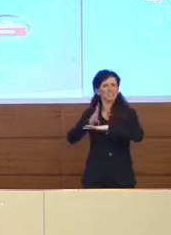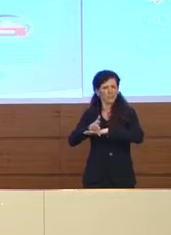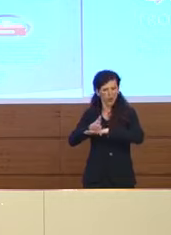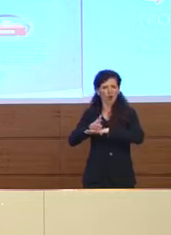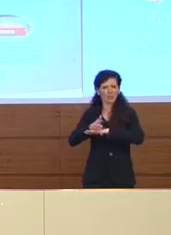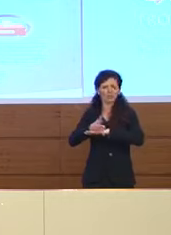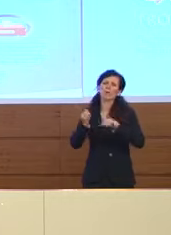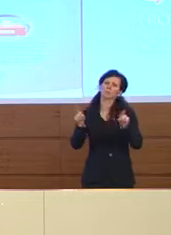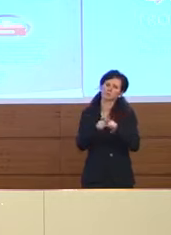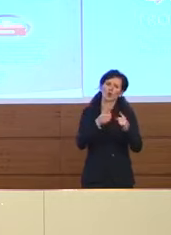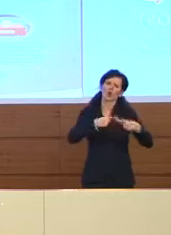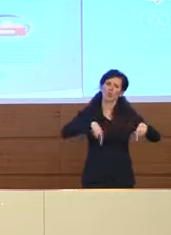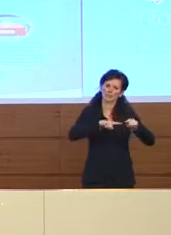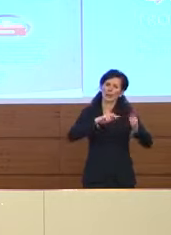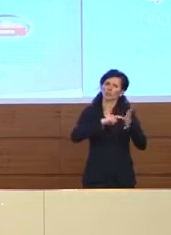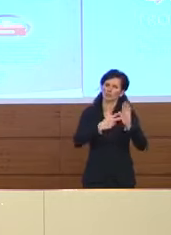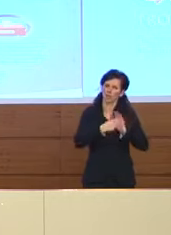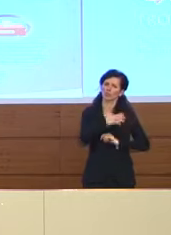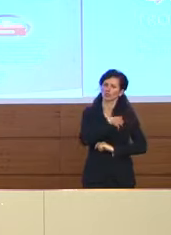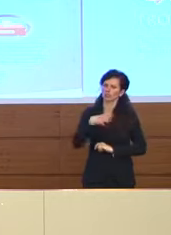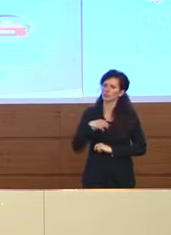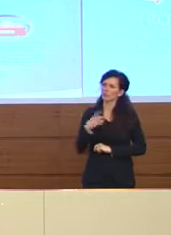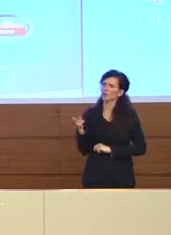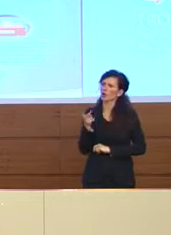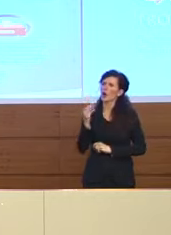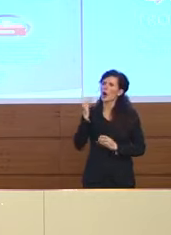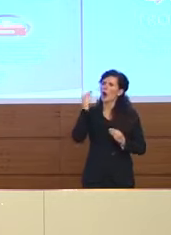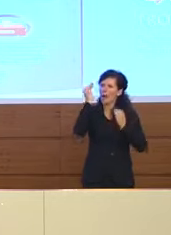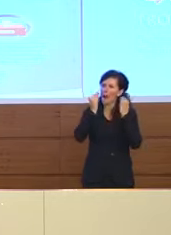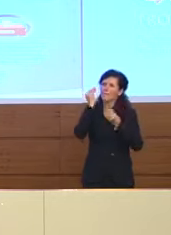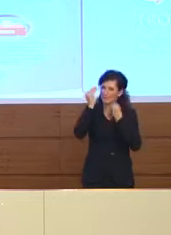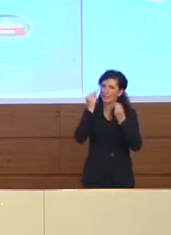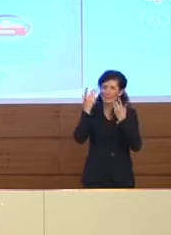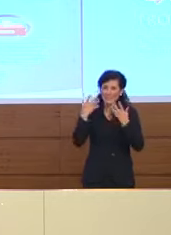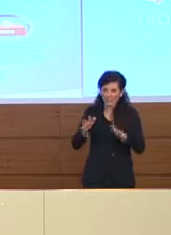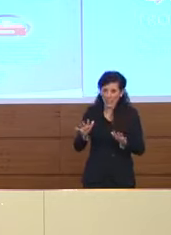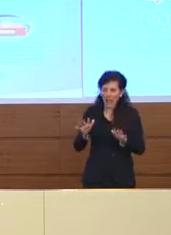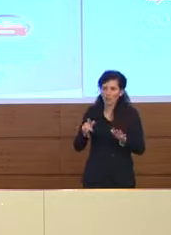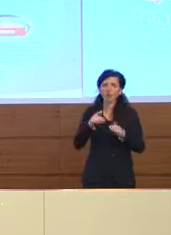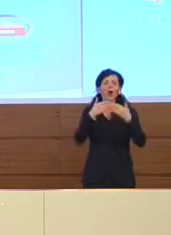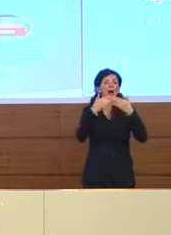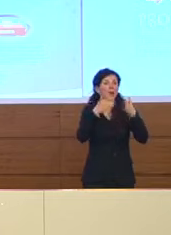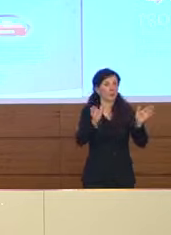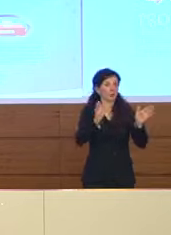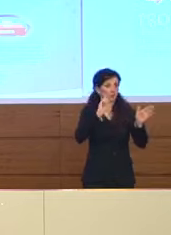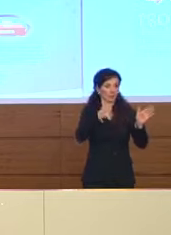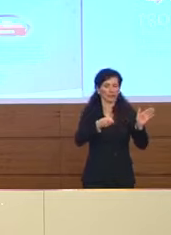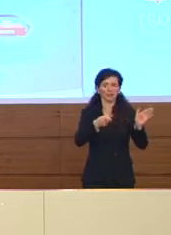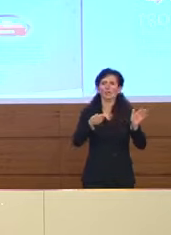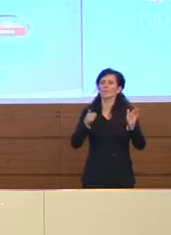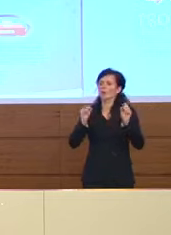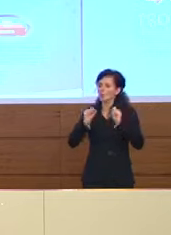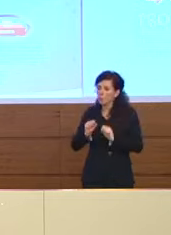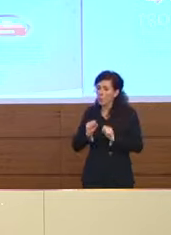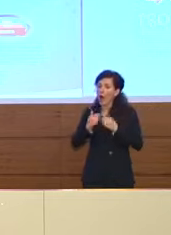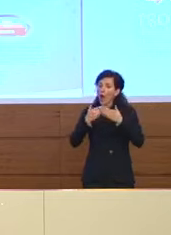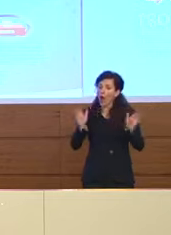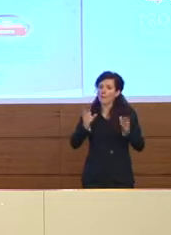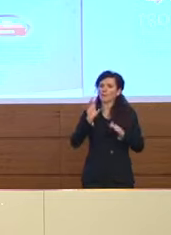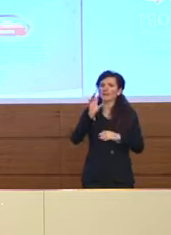interagiscono si è ragionato sul fatto che probabilmente nella fase di riapertura bisogna procedere anche per zone geografiche